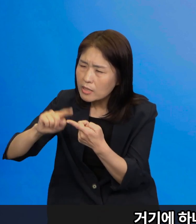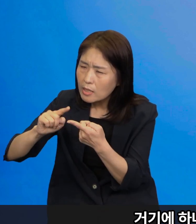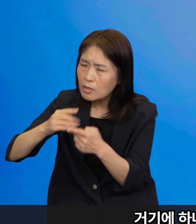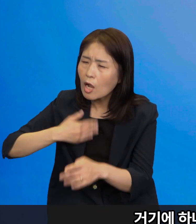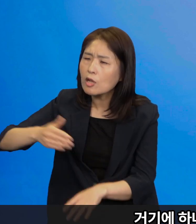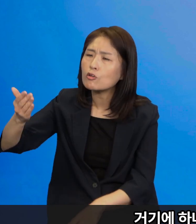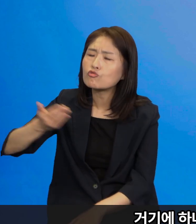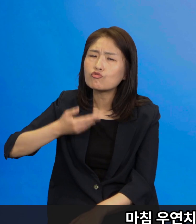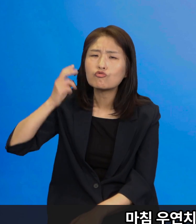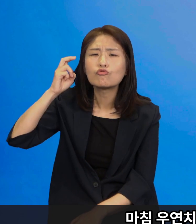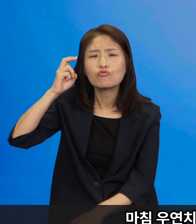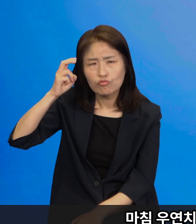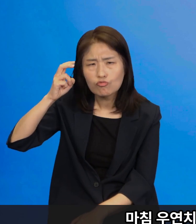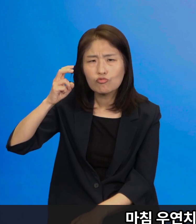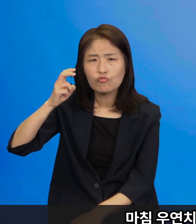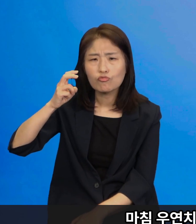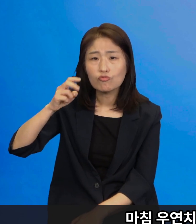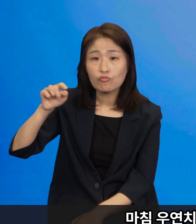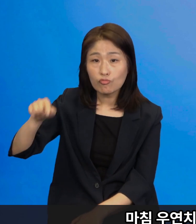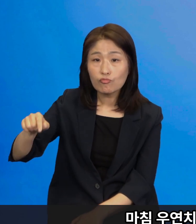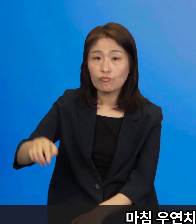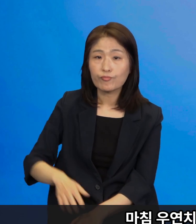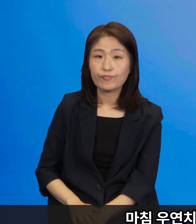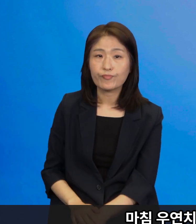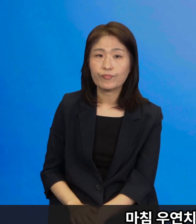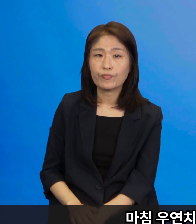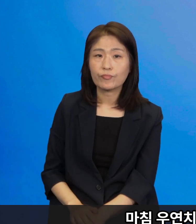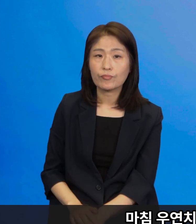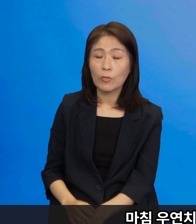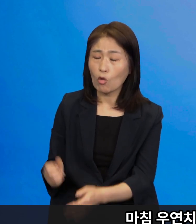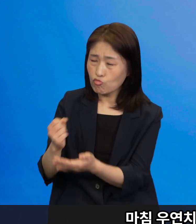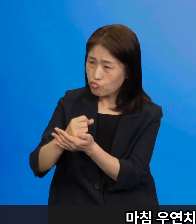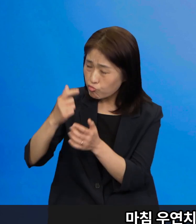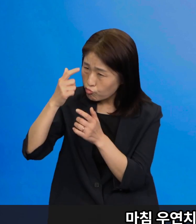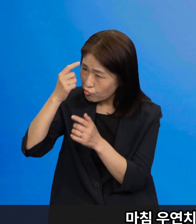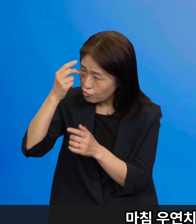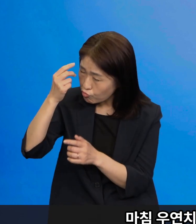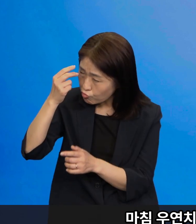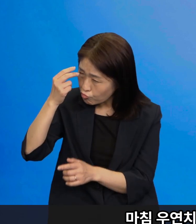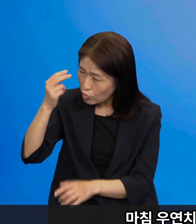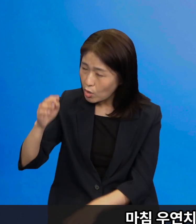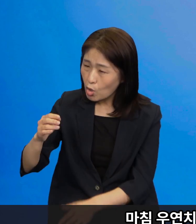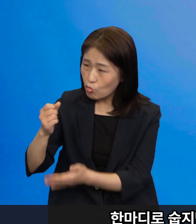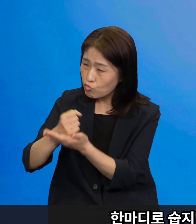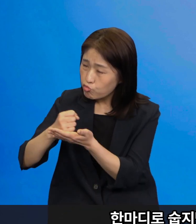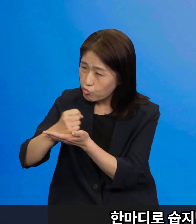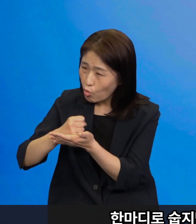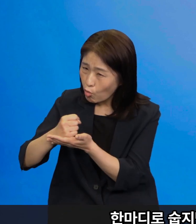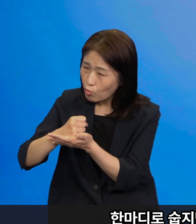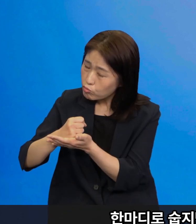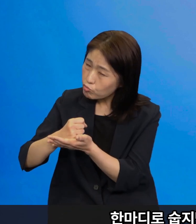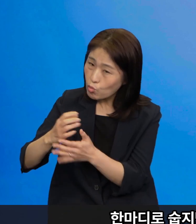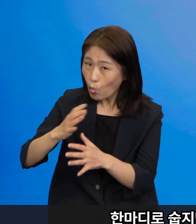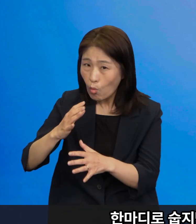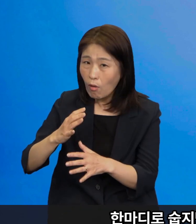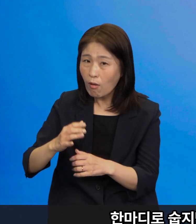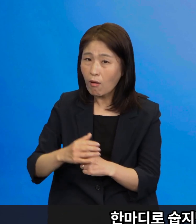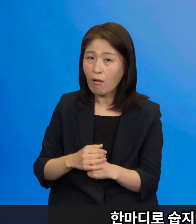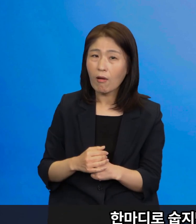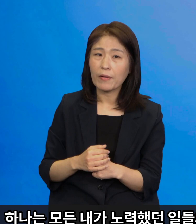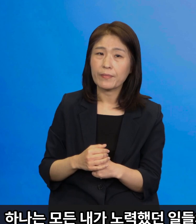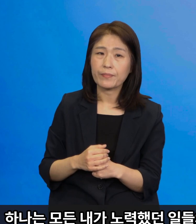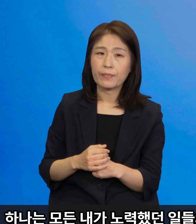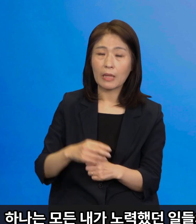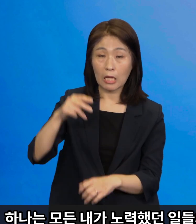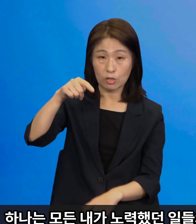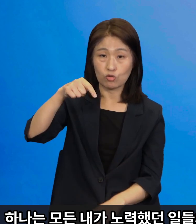거기에 하나님의 사람이 있었어요. 마침 좀 우연치고는 너무 놀라운 일이죠. 한마디로 숲지방은 두 가지 의미가